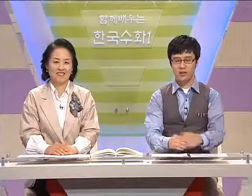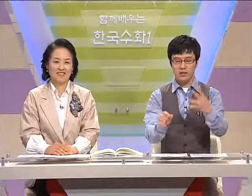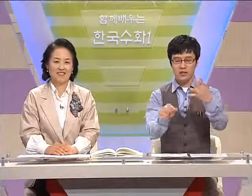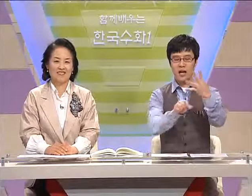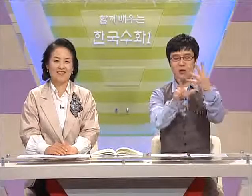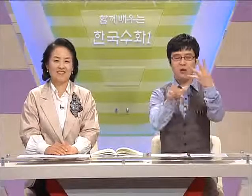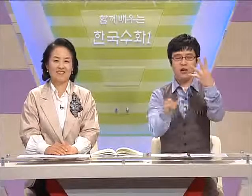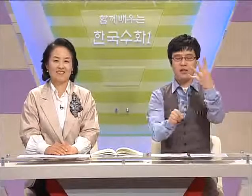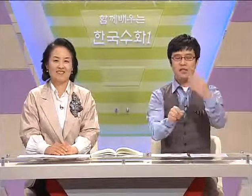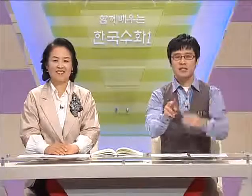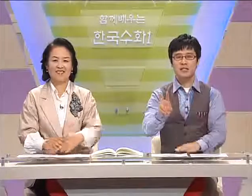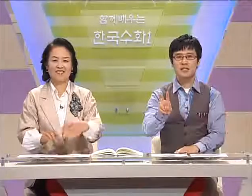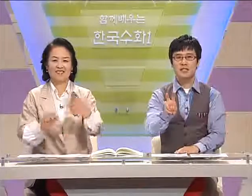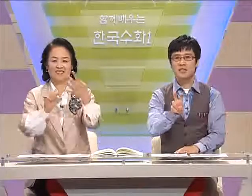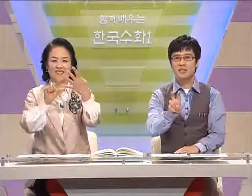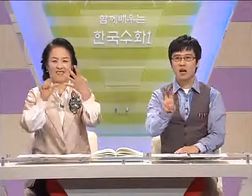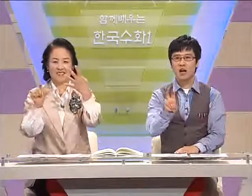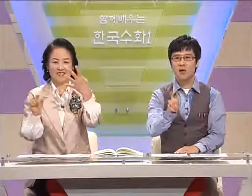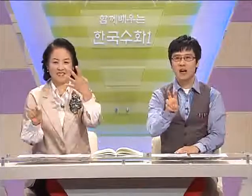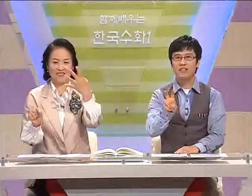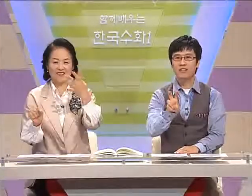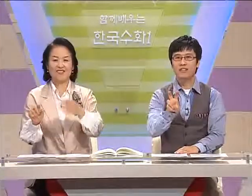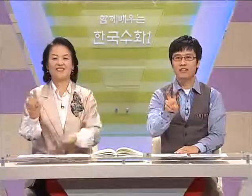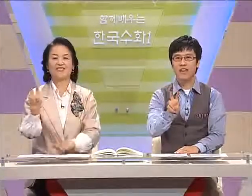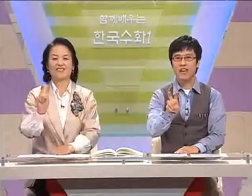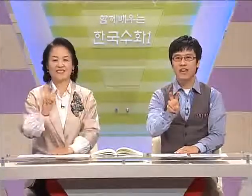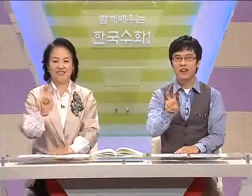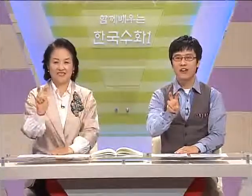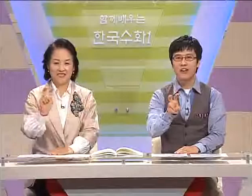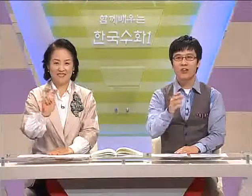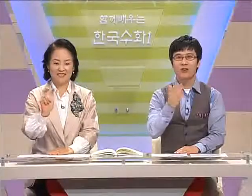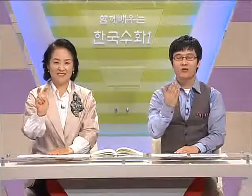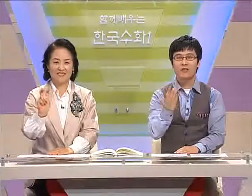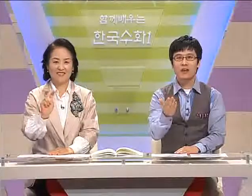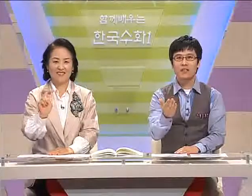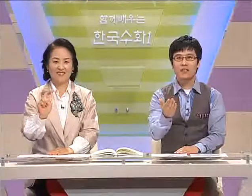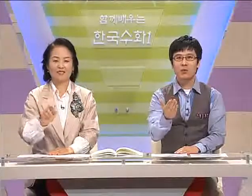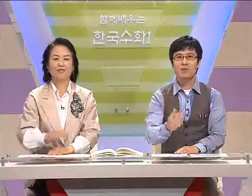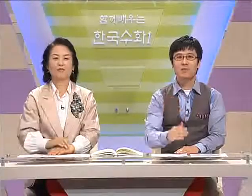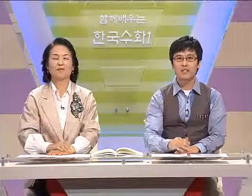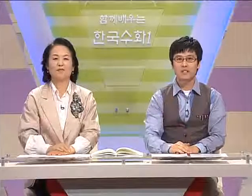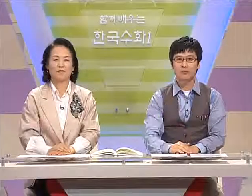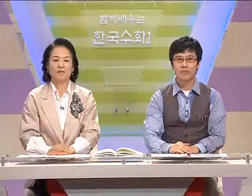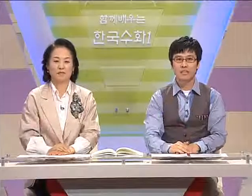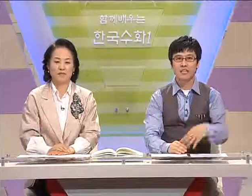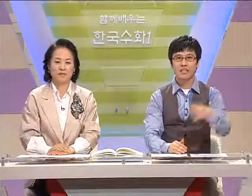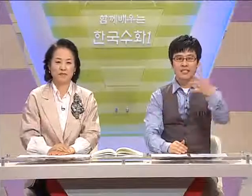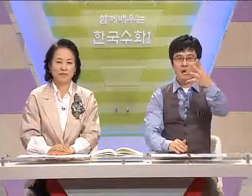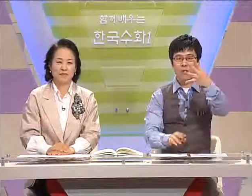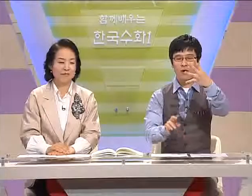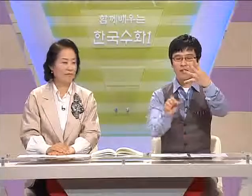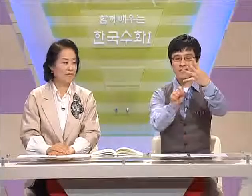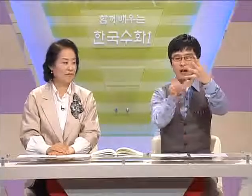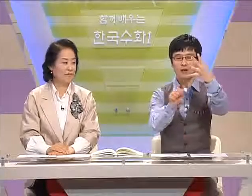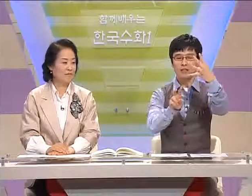4월 20일입니다라고 알려드렸는데 수화를 복습하시는 분이 4월 4월